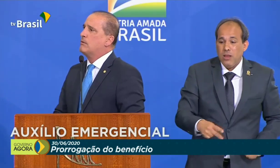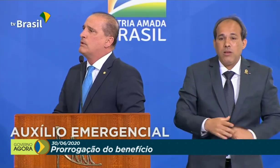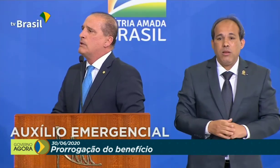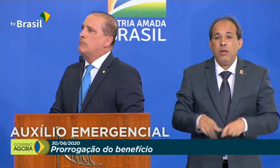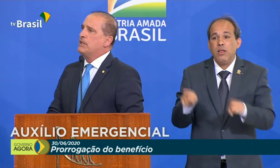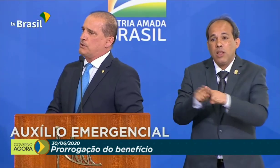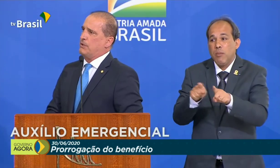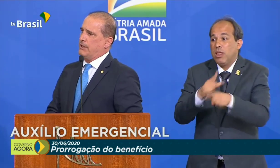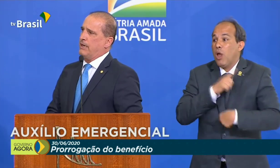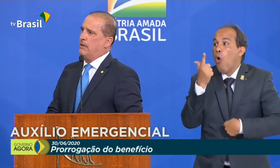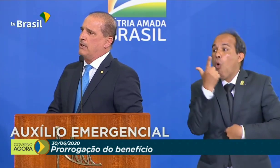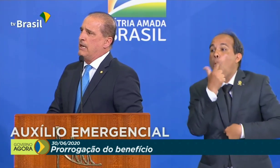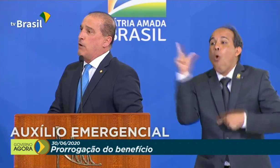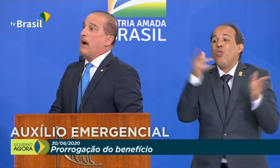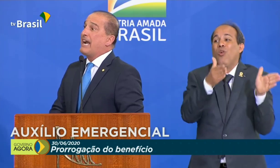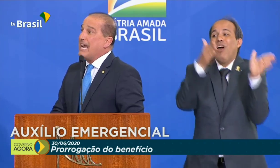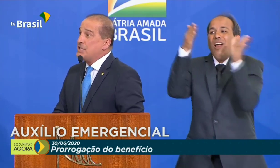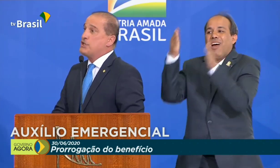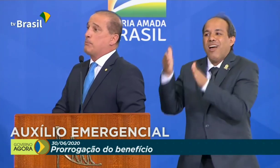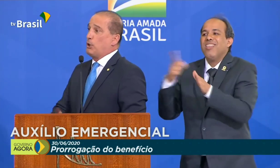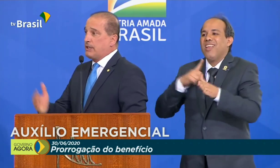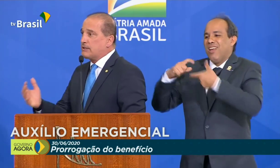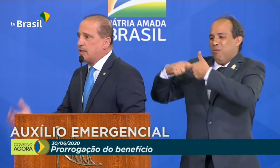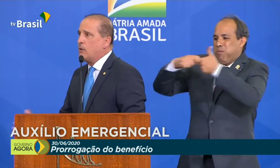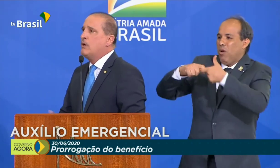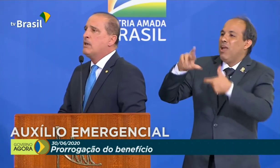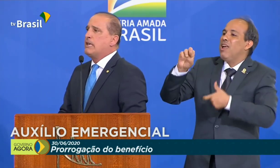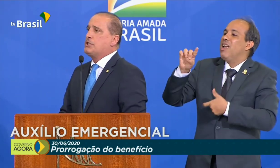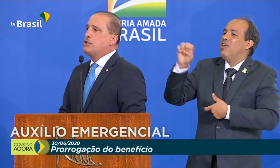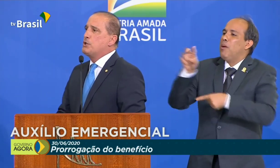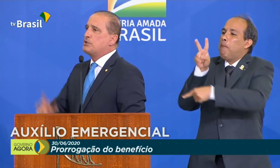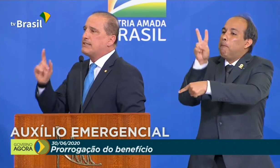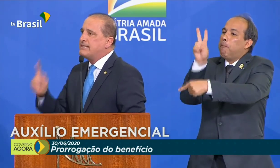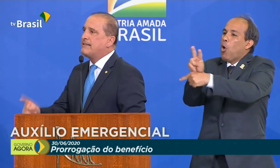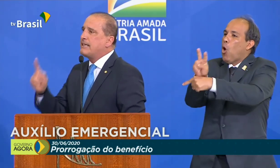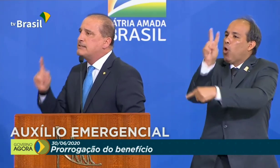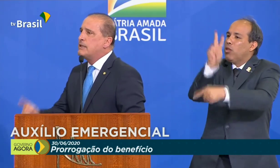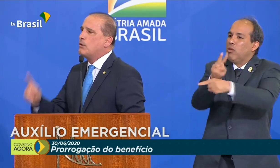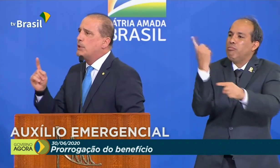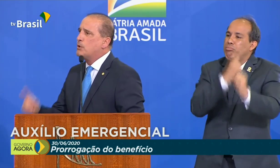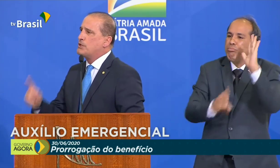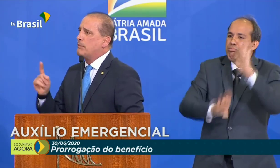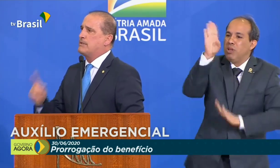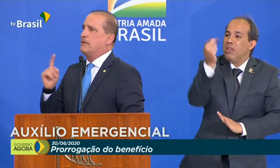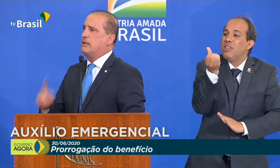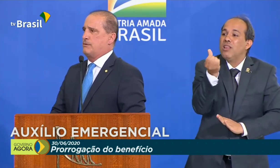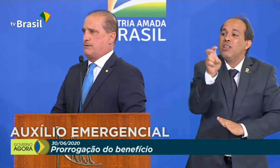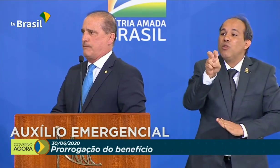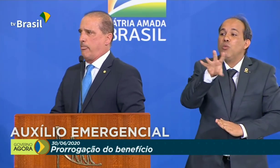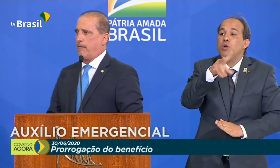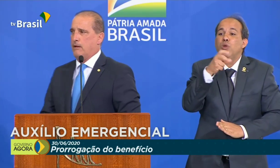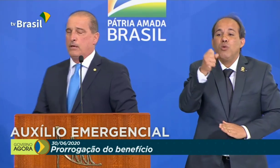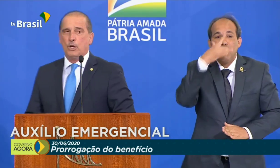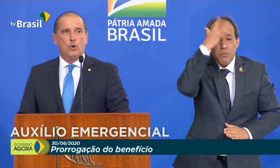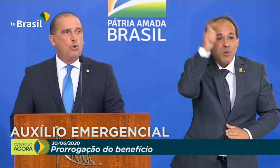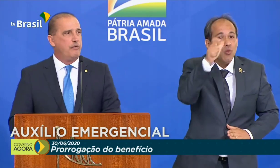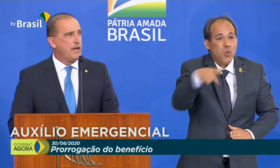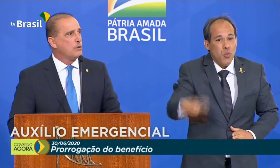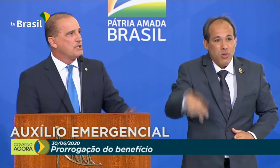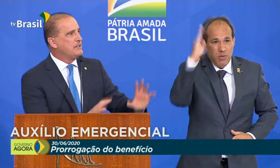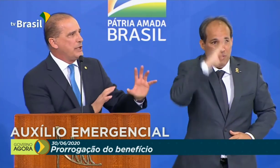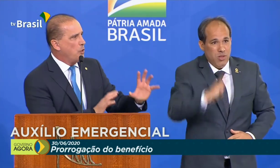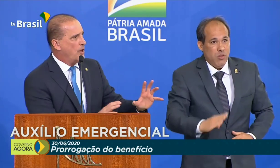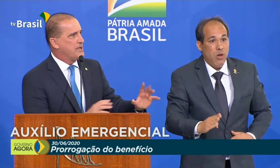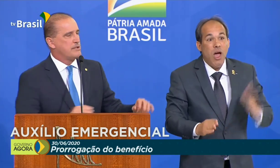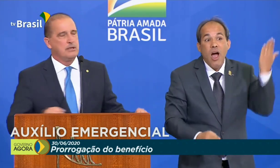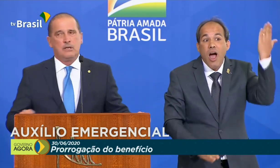estendeu, ministro André, é uma rede de proteção que atingiu 65 milhões de brasileiros.